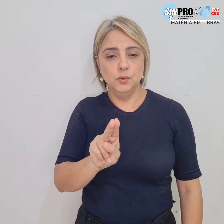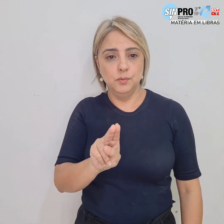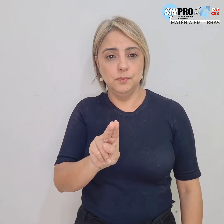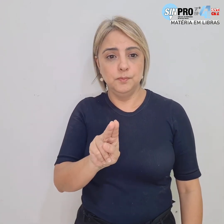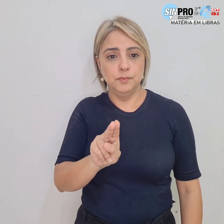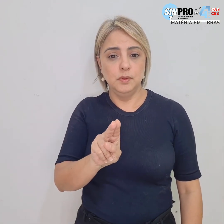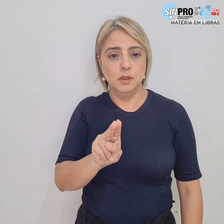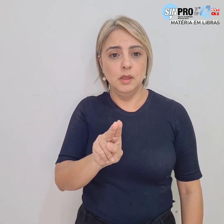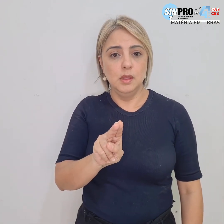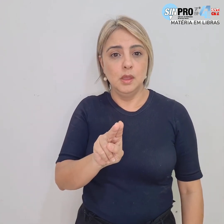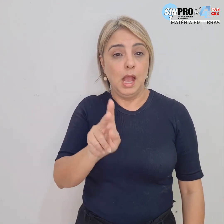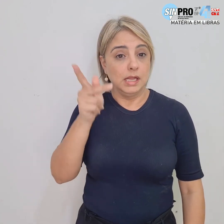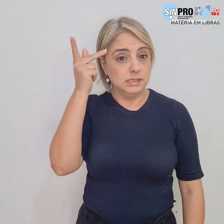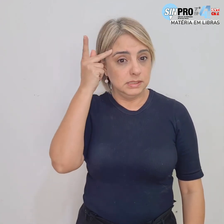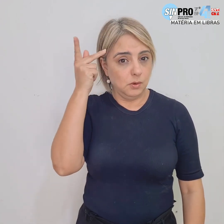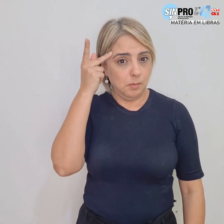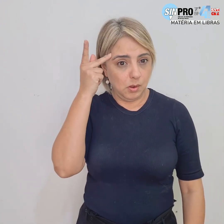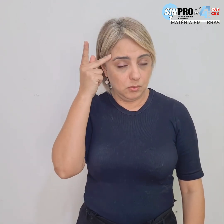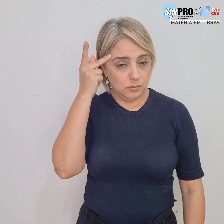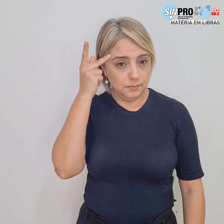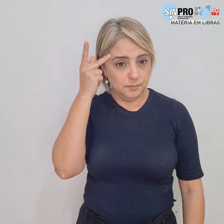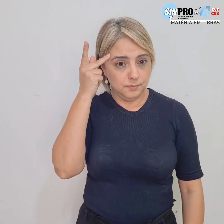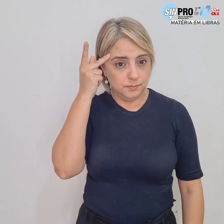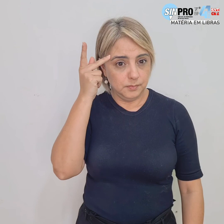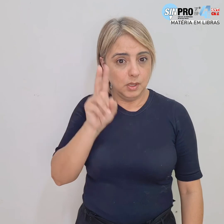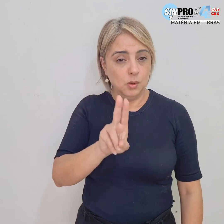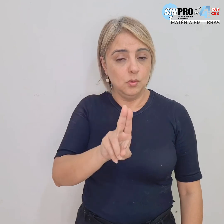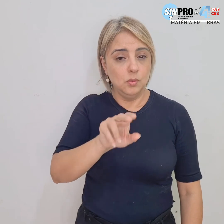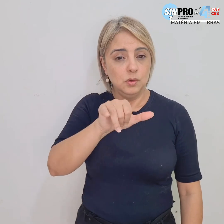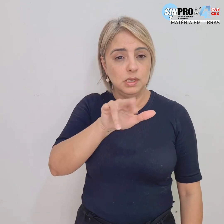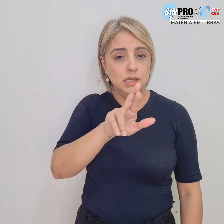AMI Morumbi e Unireter.